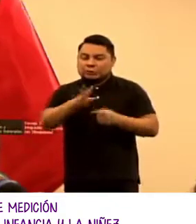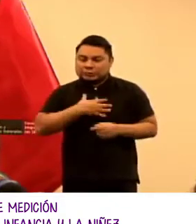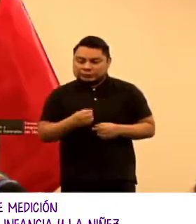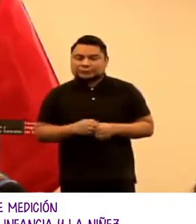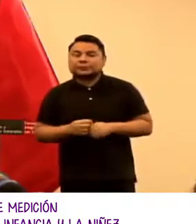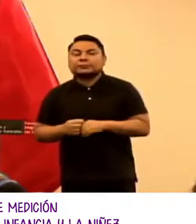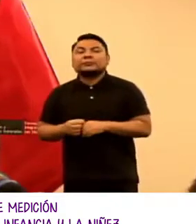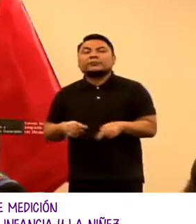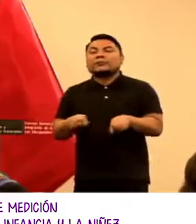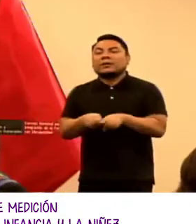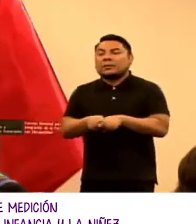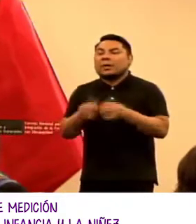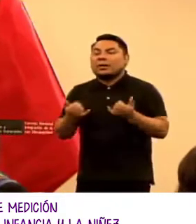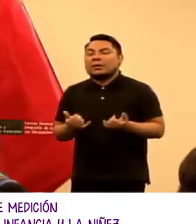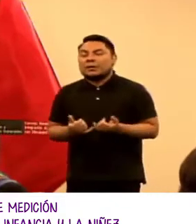Otra vez se introduce